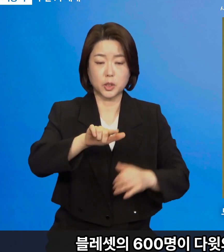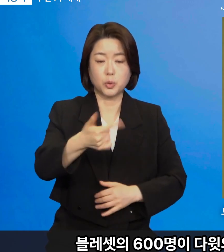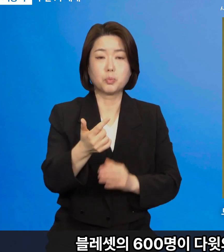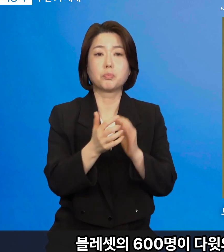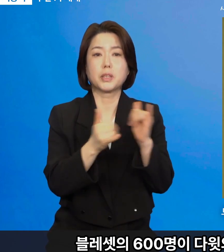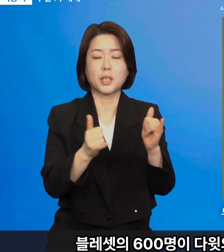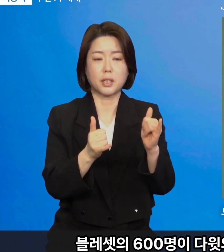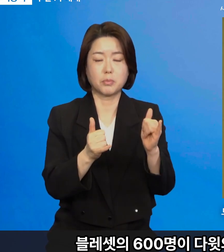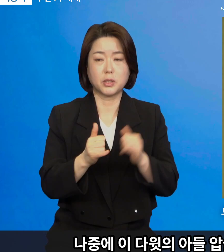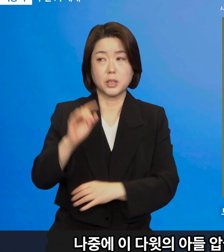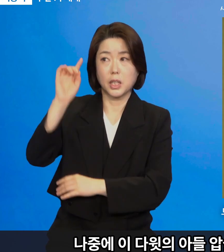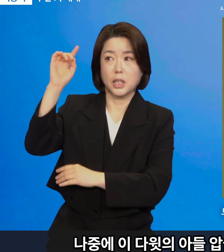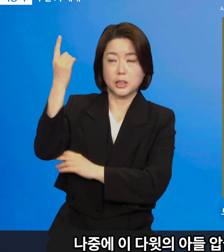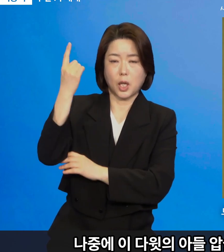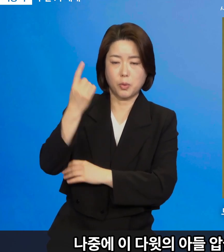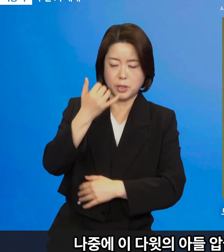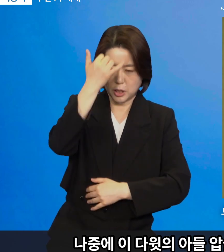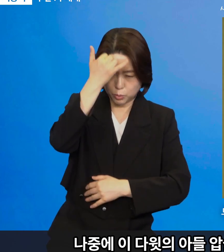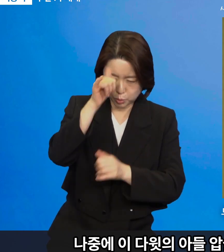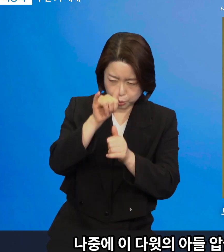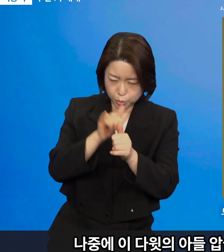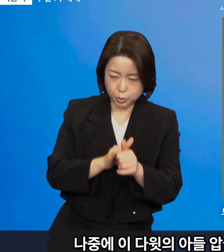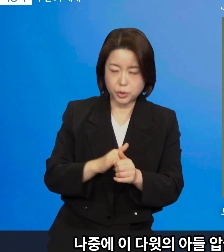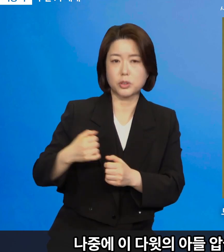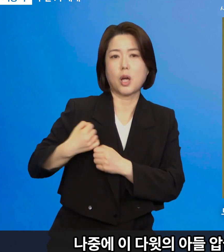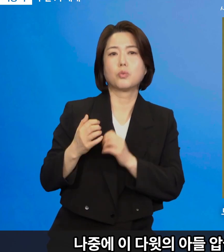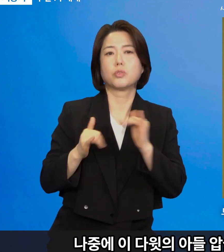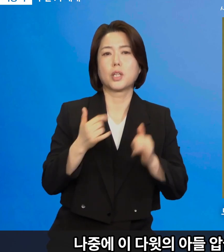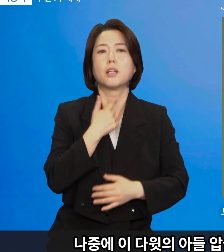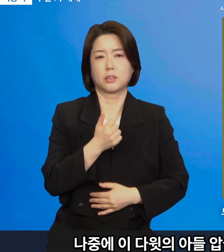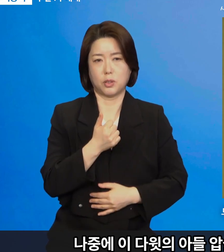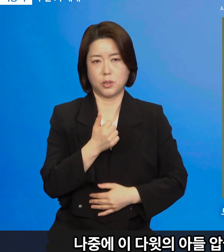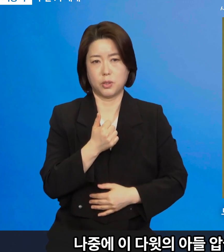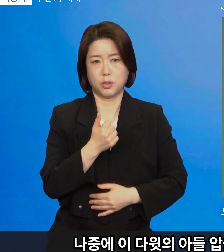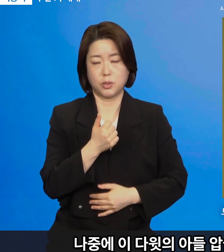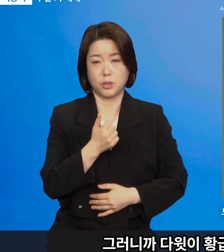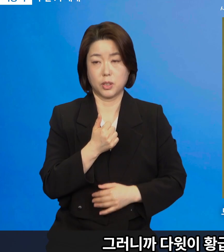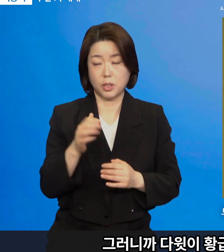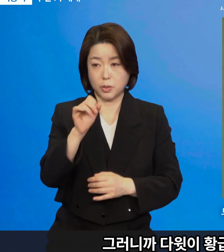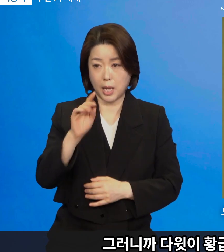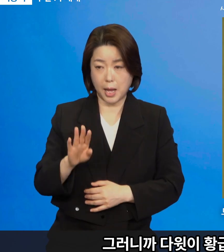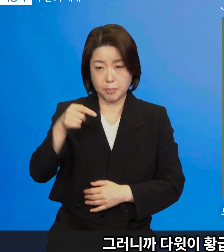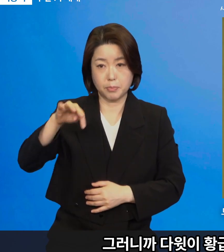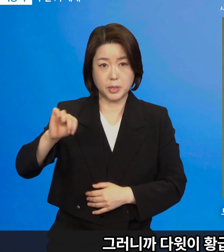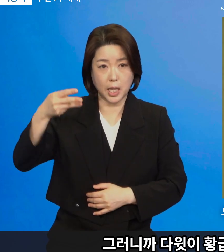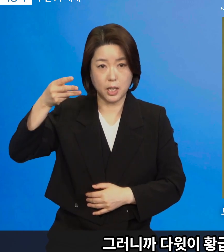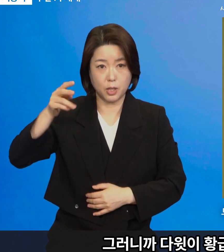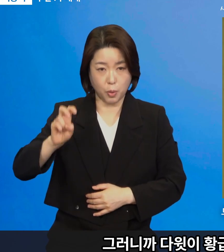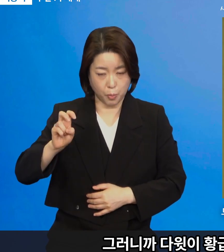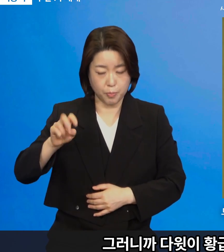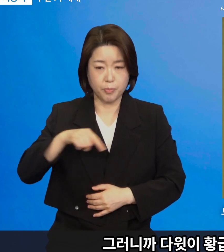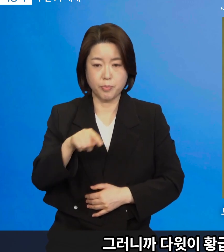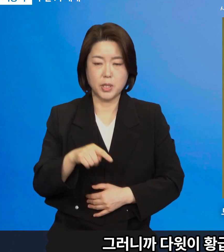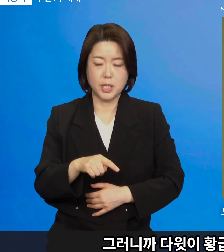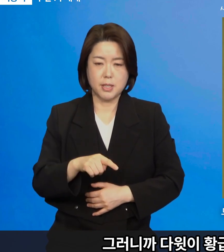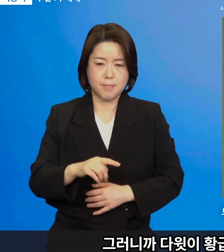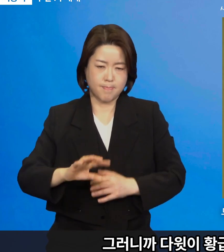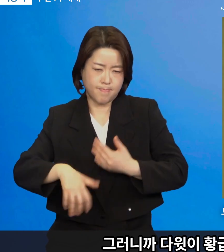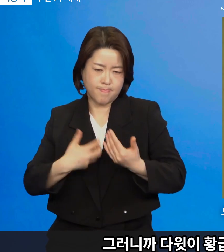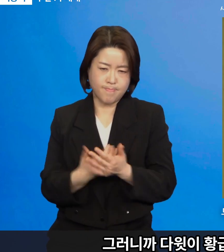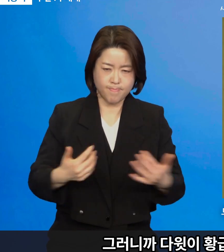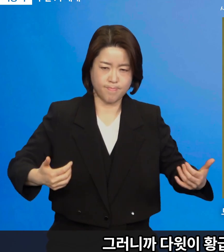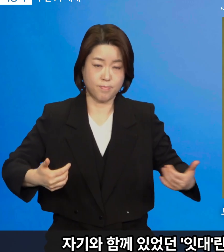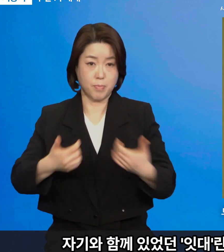부하들이었어요. 나중에 이 다윗의 아들 압살롬이 반역을 일으킵니다. 그러니까 다윗이 황급하게 피난을 갈